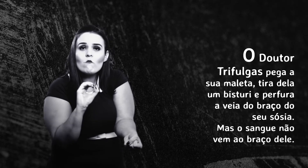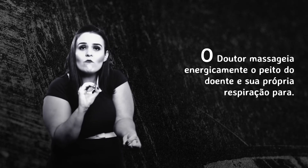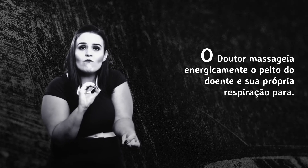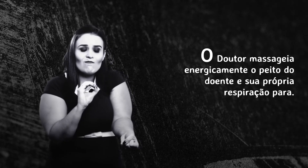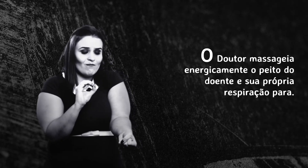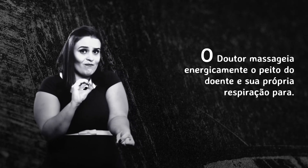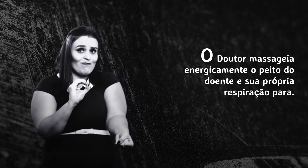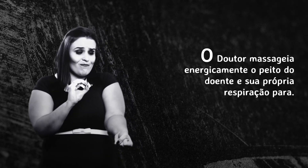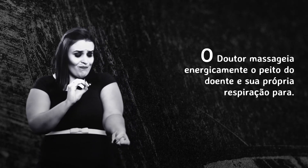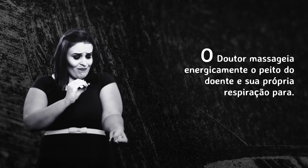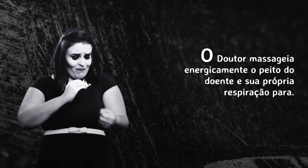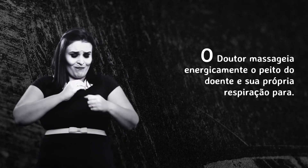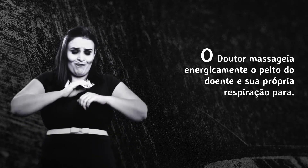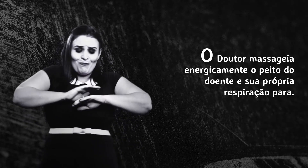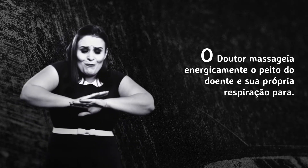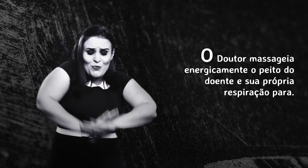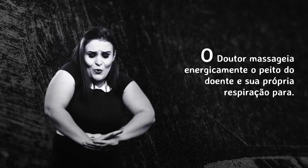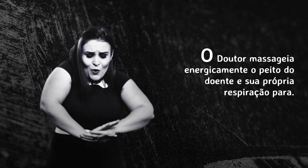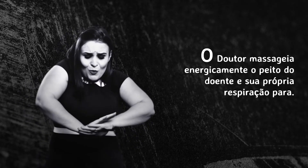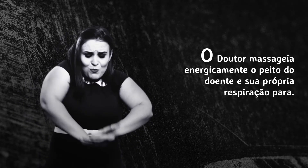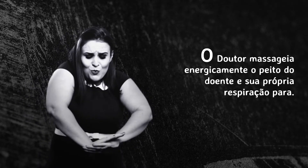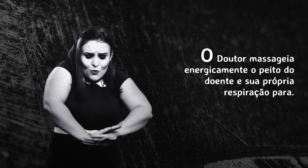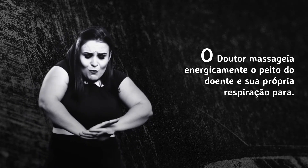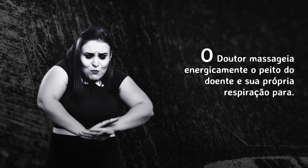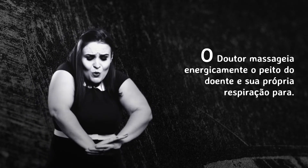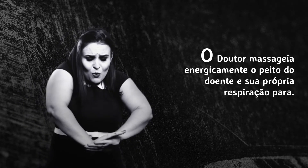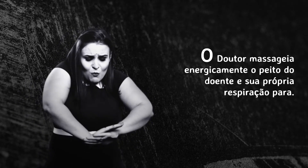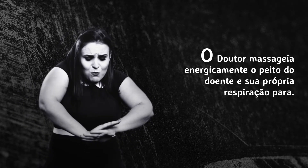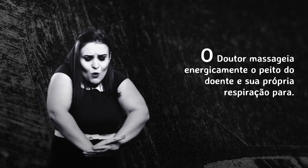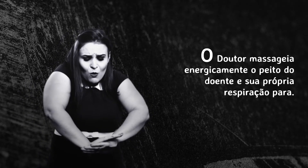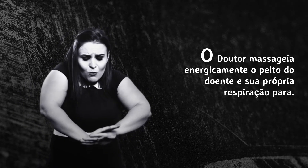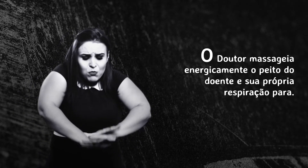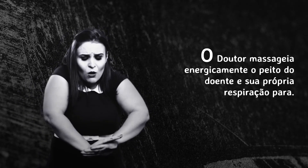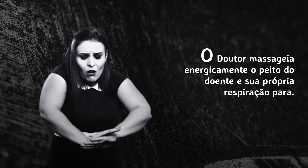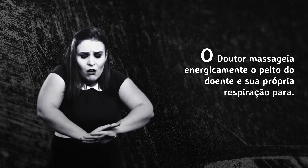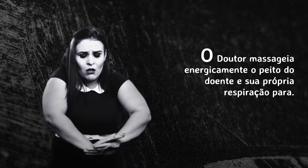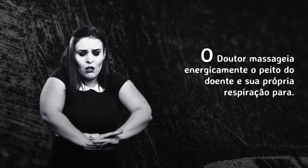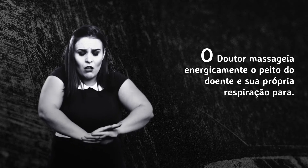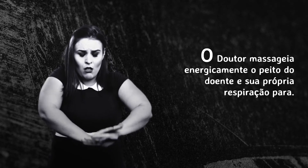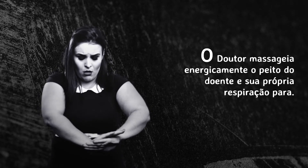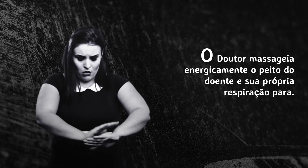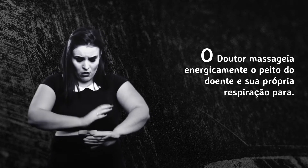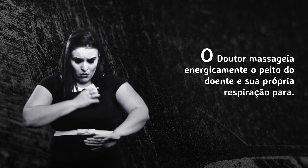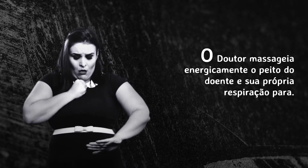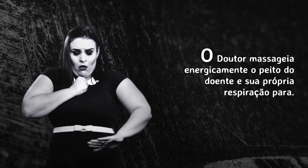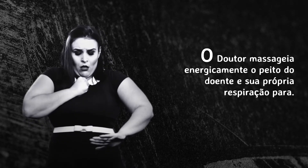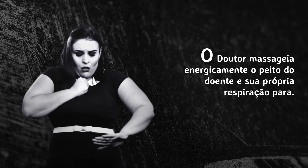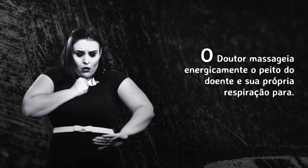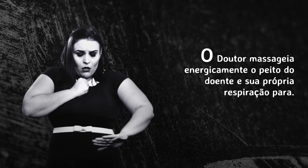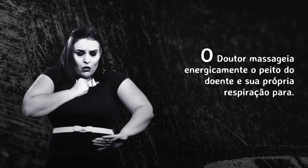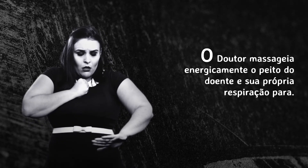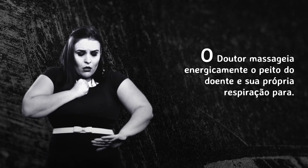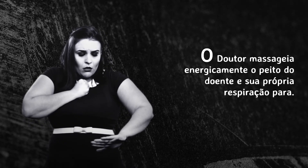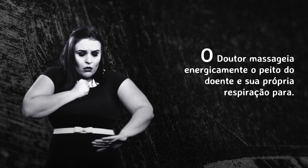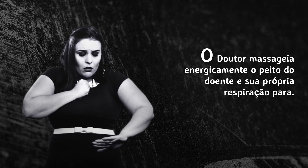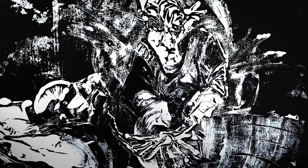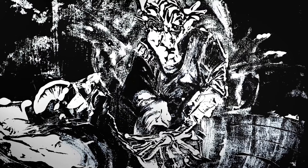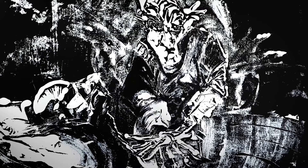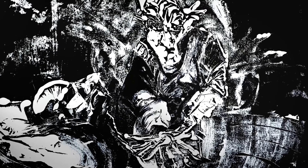O doutor massageia energicamente o peito do doente e sua própria respiração para.